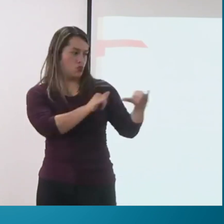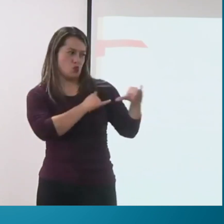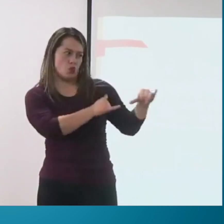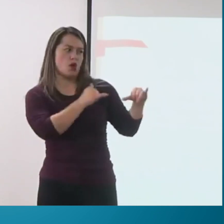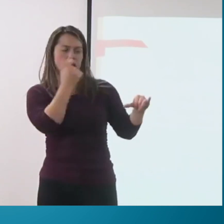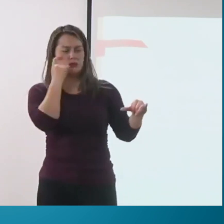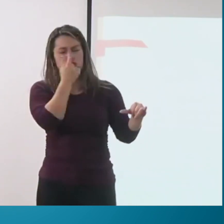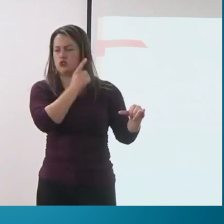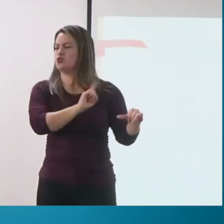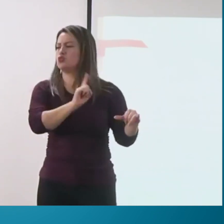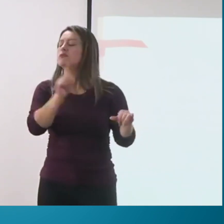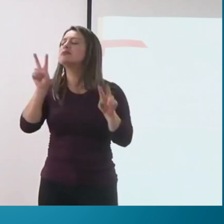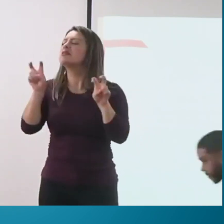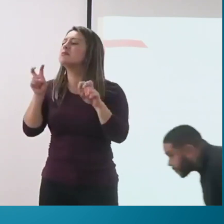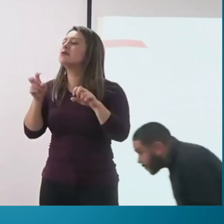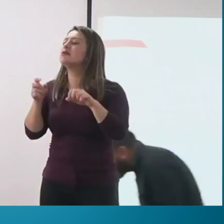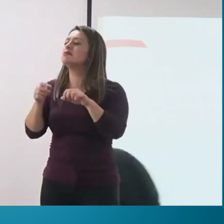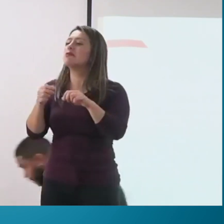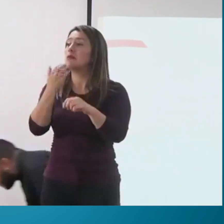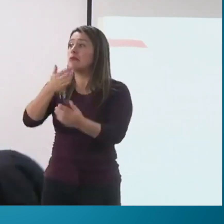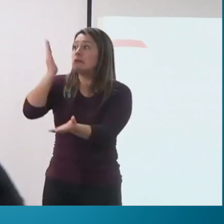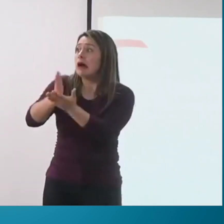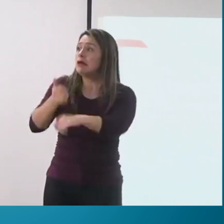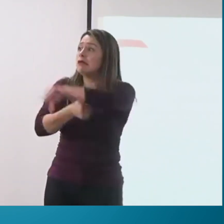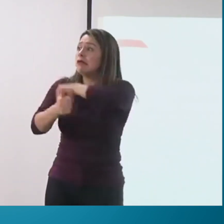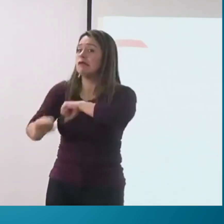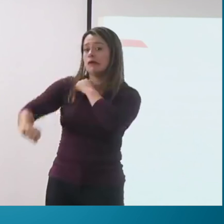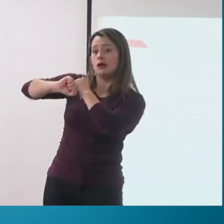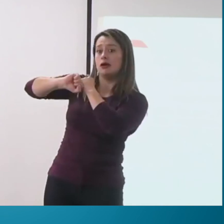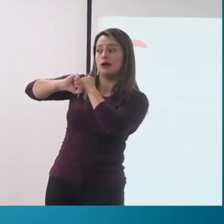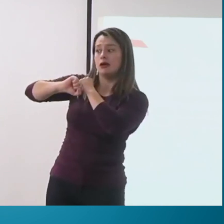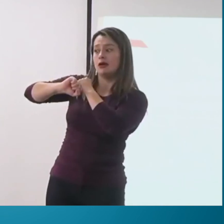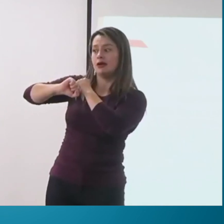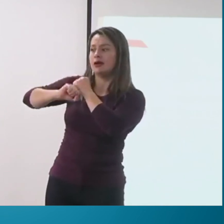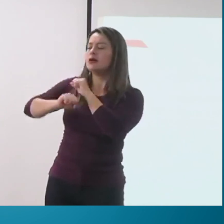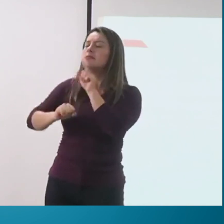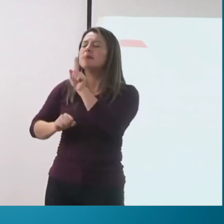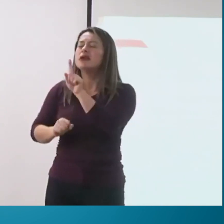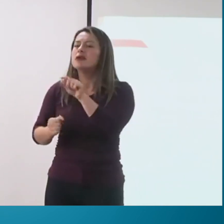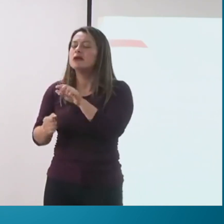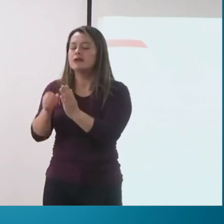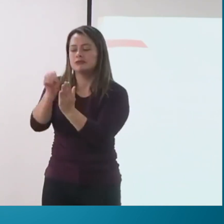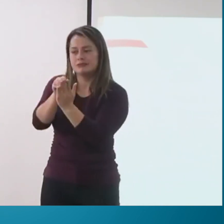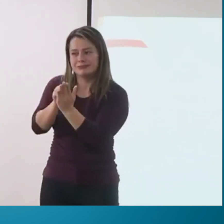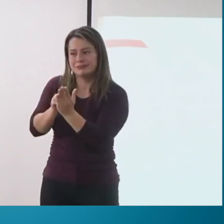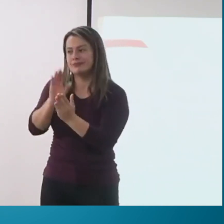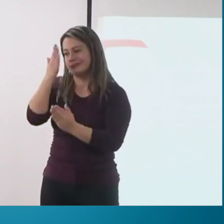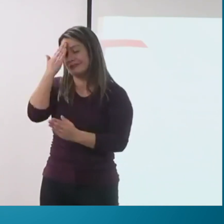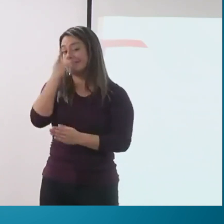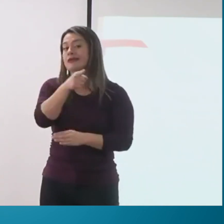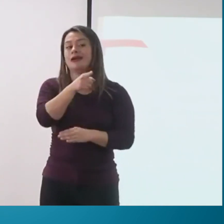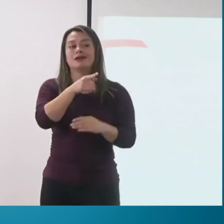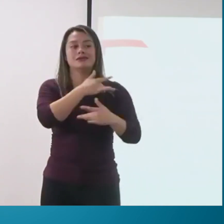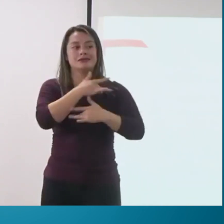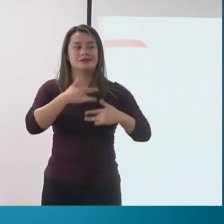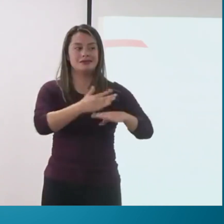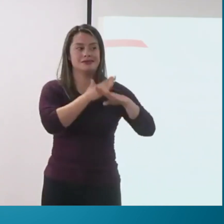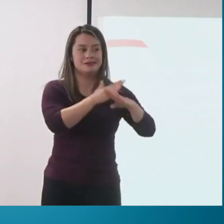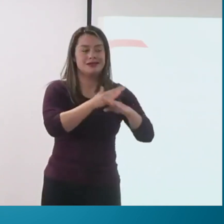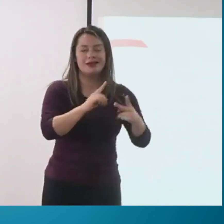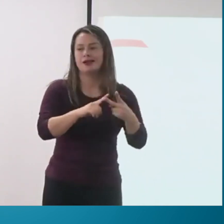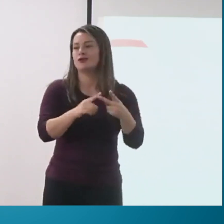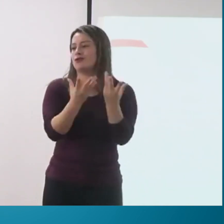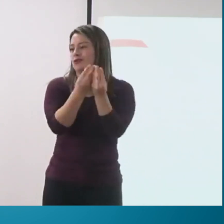que como era un tema indemnizatorio que la Seguridad Social iba a pagar, cuando se hizo el manual, las aseguradoras, el ministerio, los